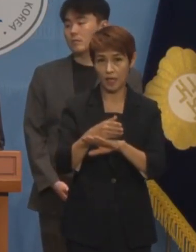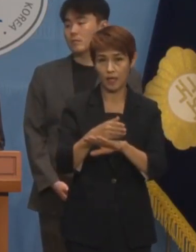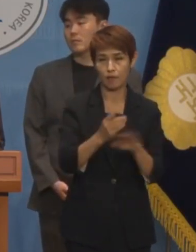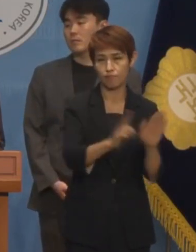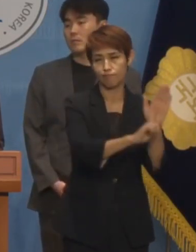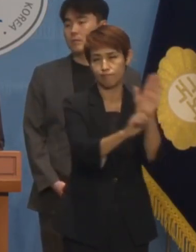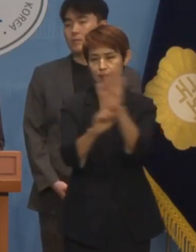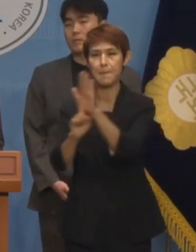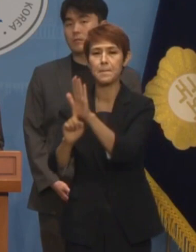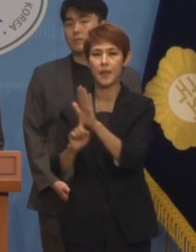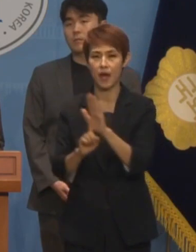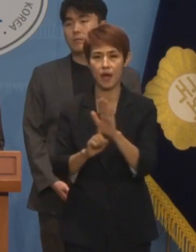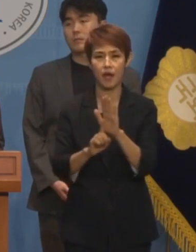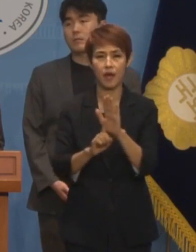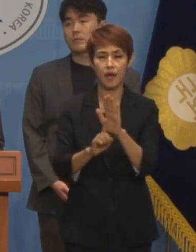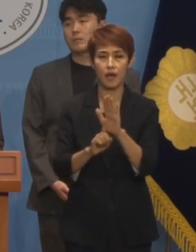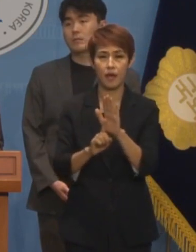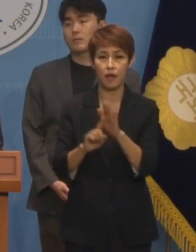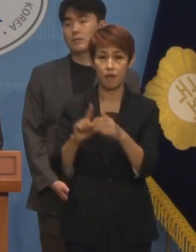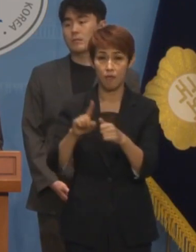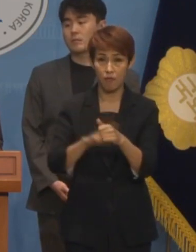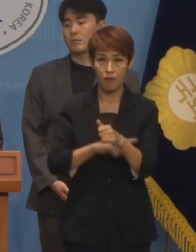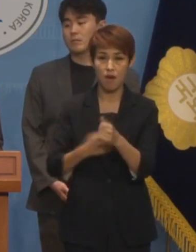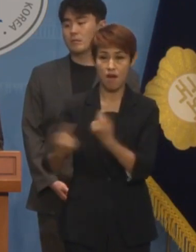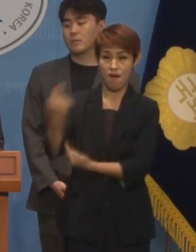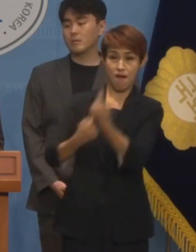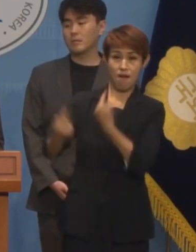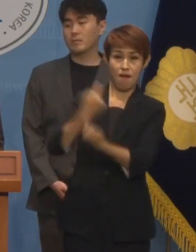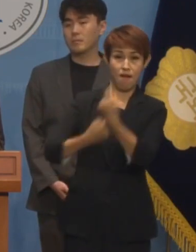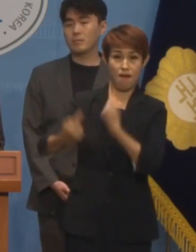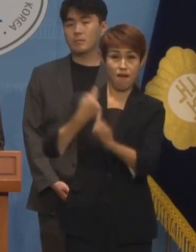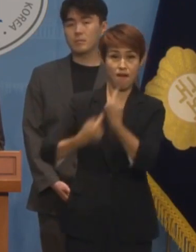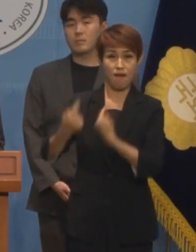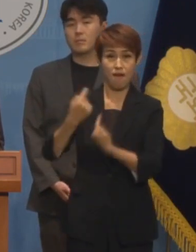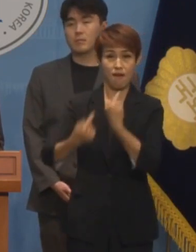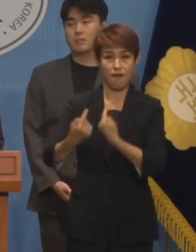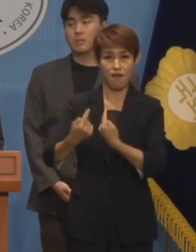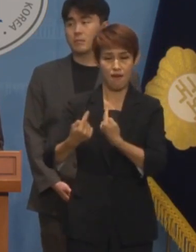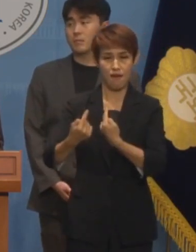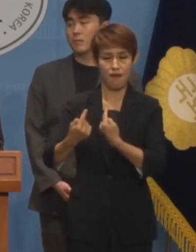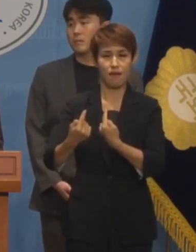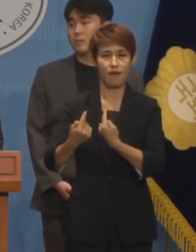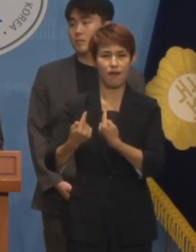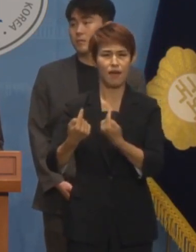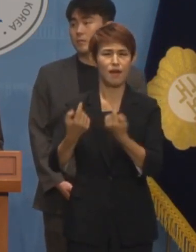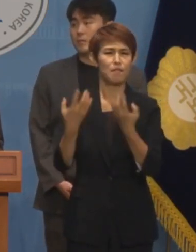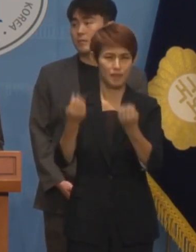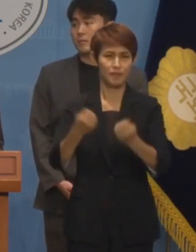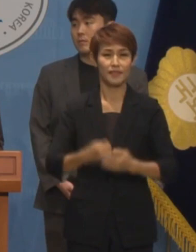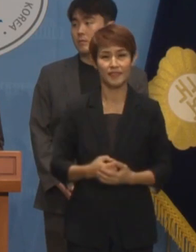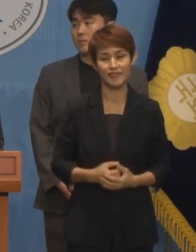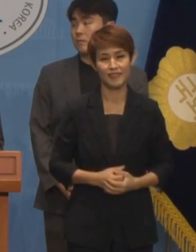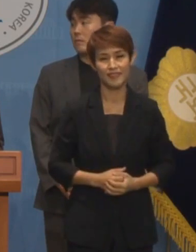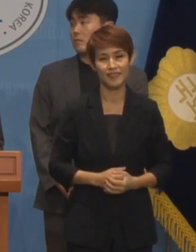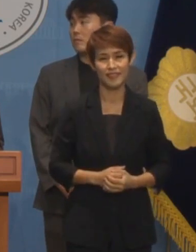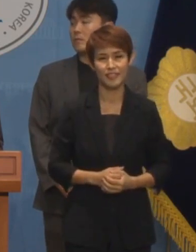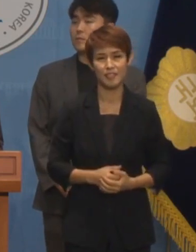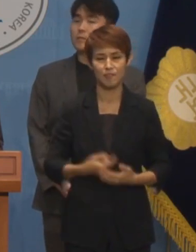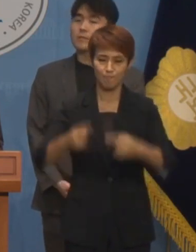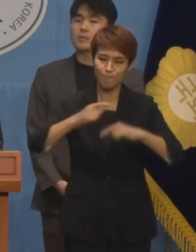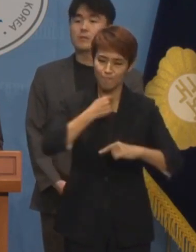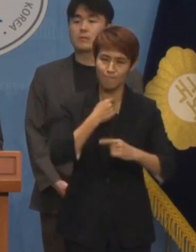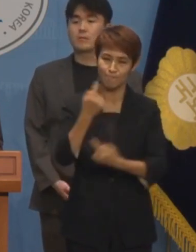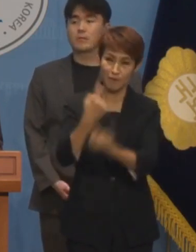보니까 속속들이 이제 더 참여 의사를 밝히는 위원장님들이 많으십니다. 그